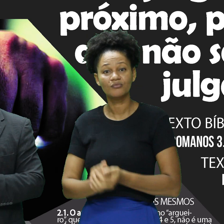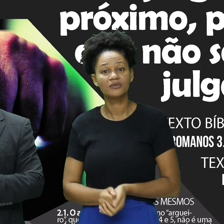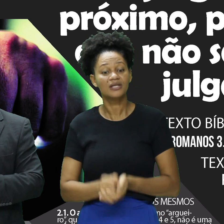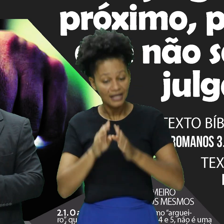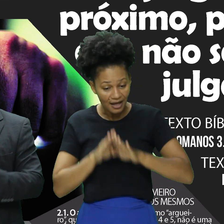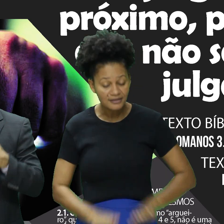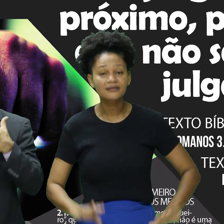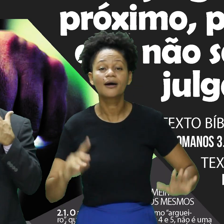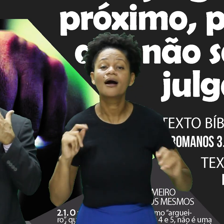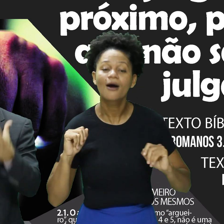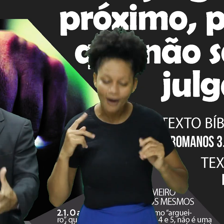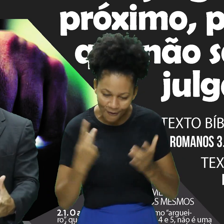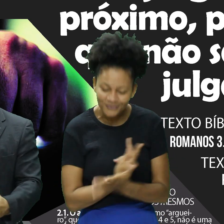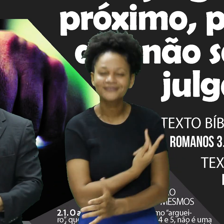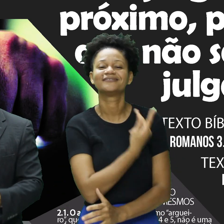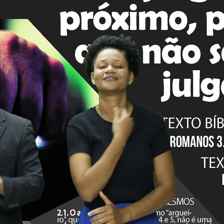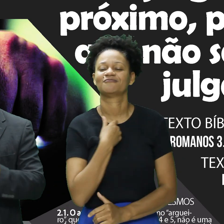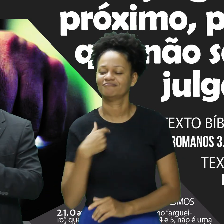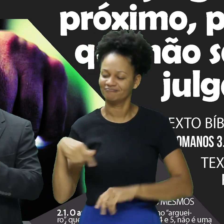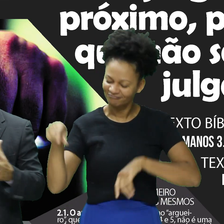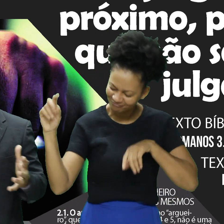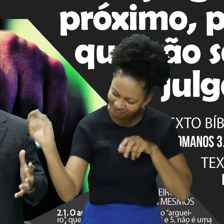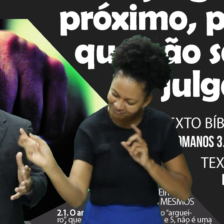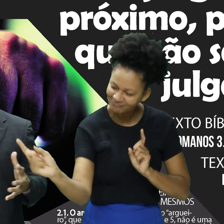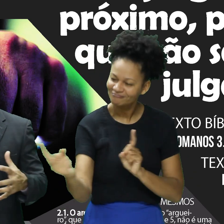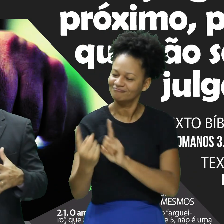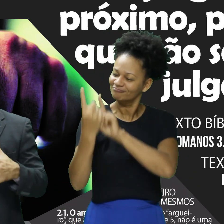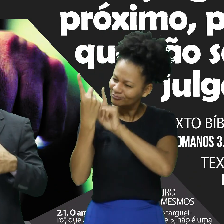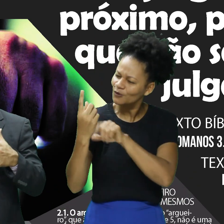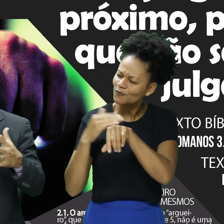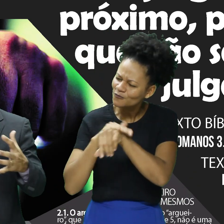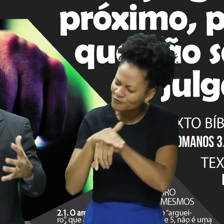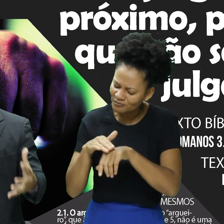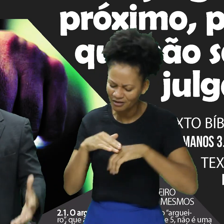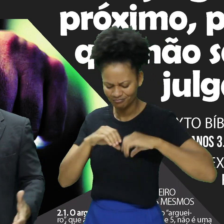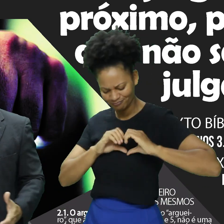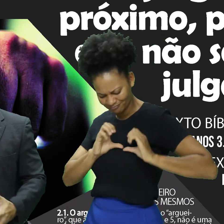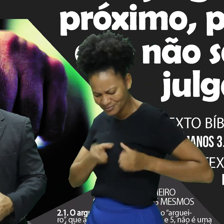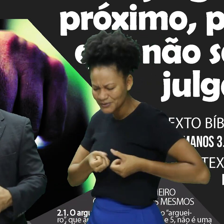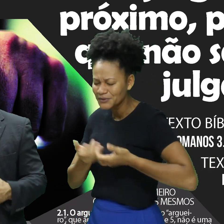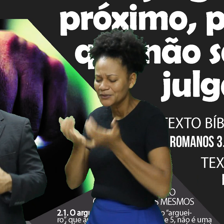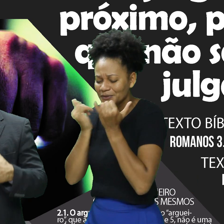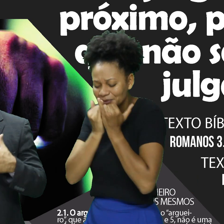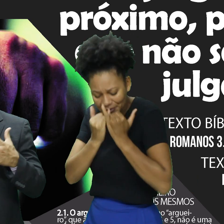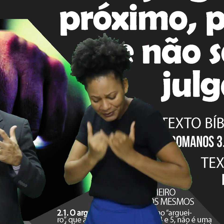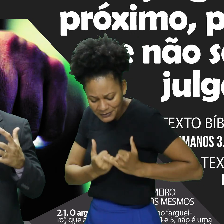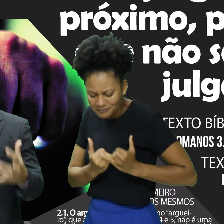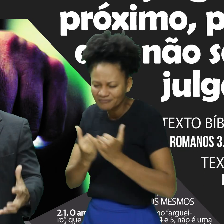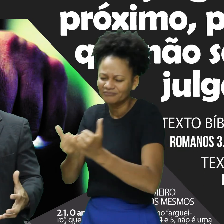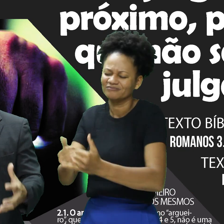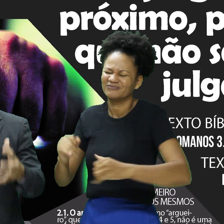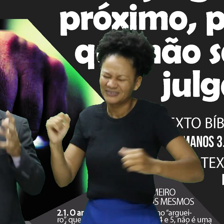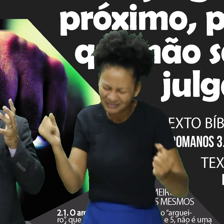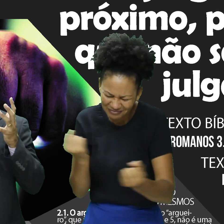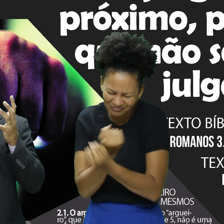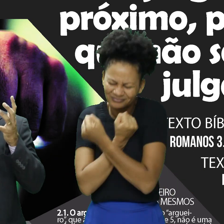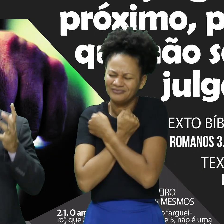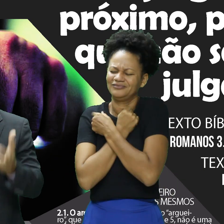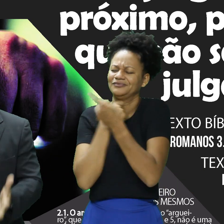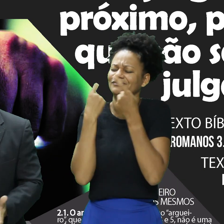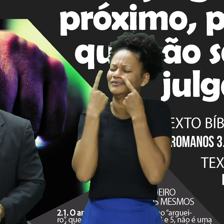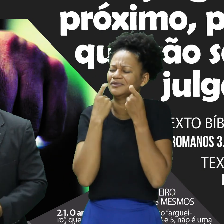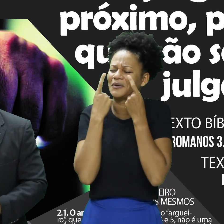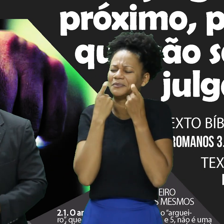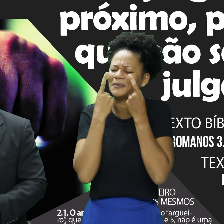foi feito. Eu fui lá, conversei com ela, abri meu coração, pedi perdão a ela, me abracei com ela,